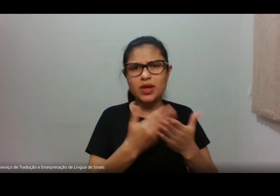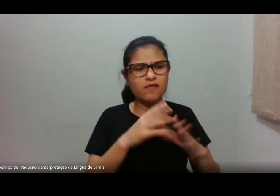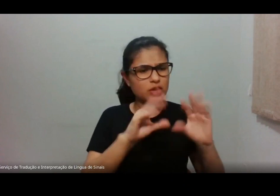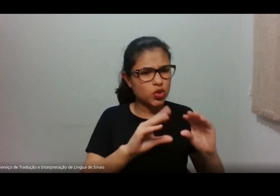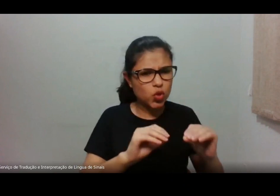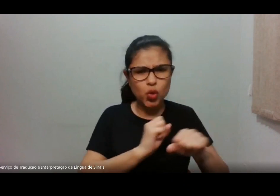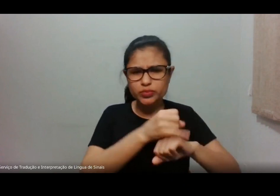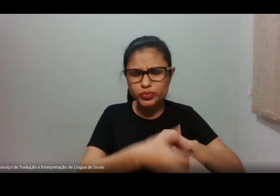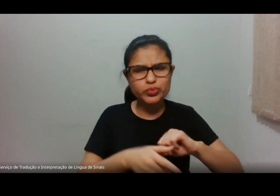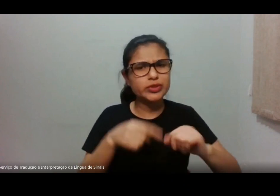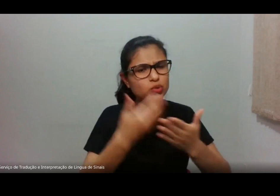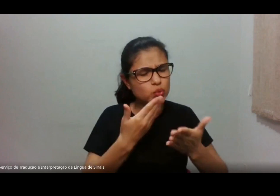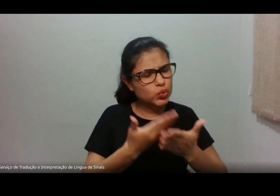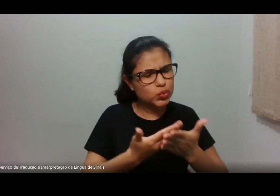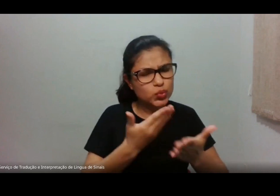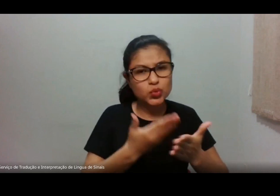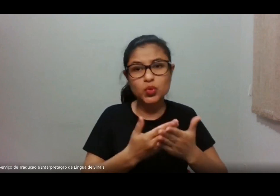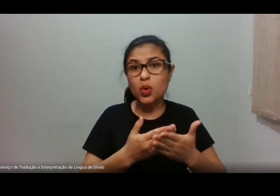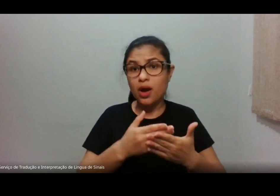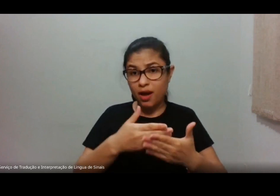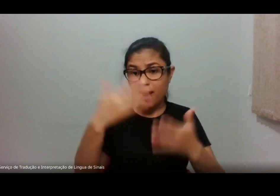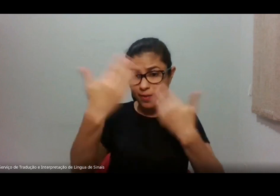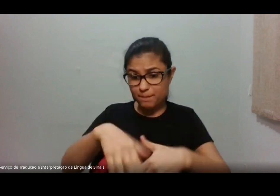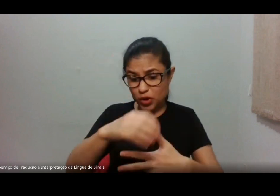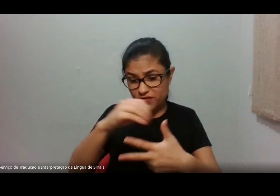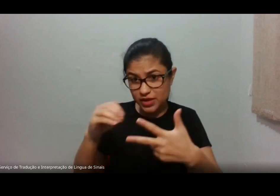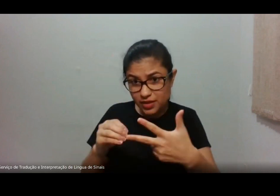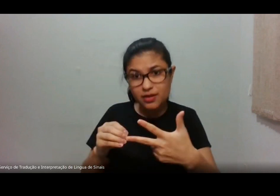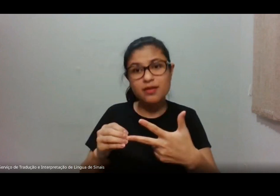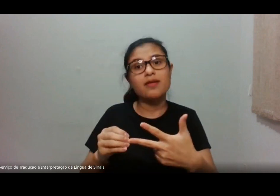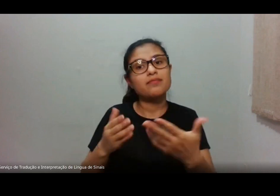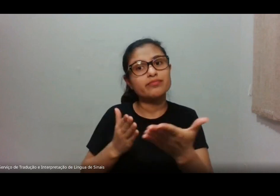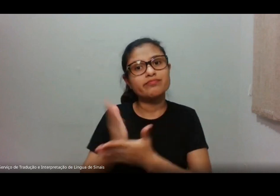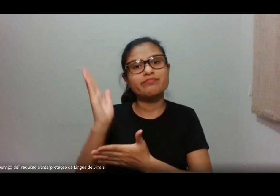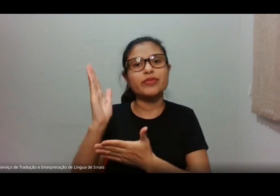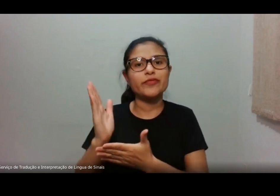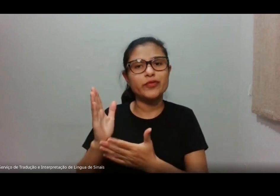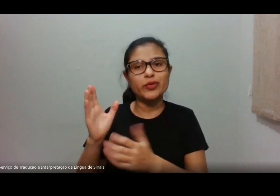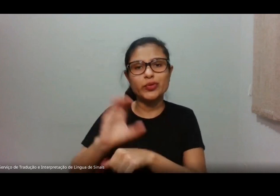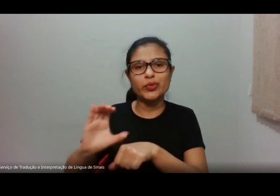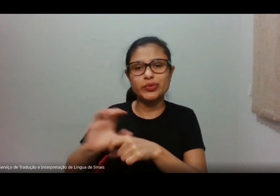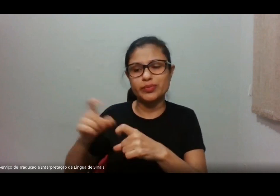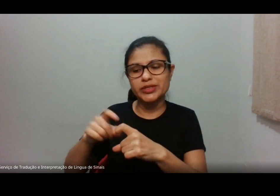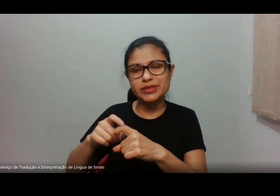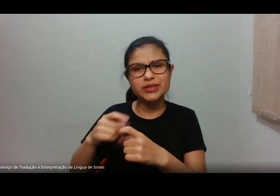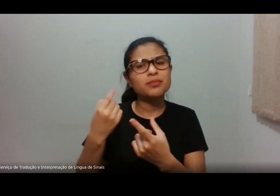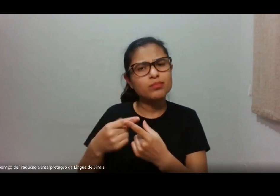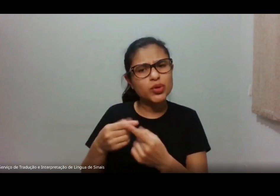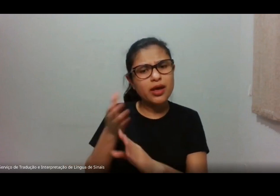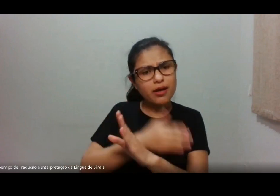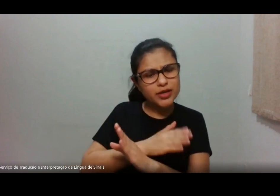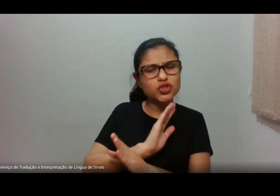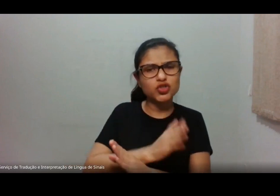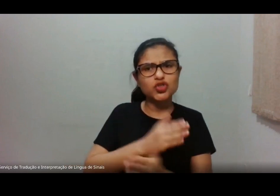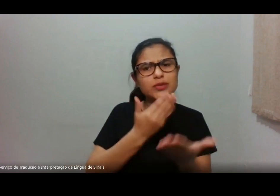tempo passou, e ele fez o Enem, e parece que conseguiu entrar para a medicina, porque ele já contava, ele